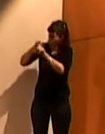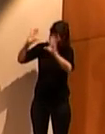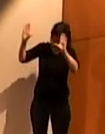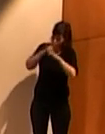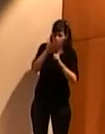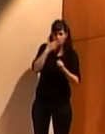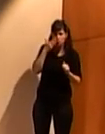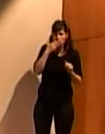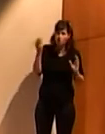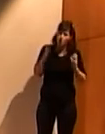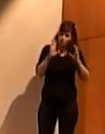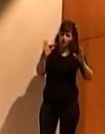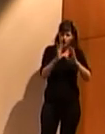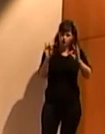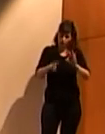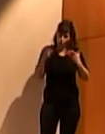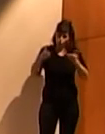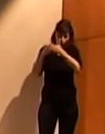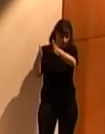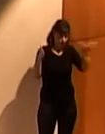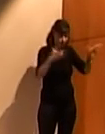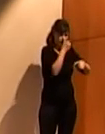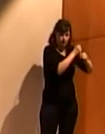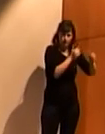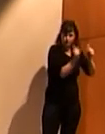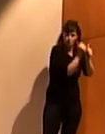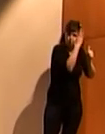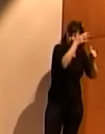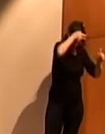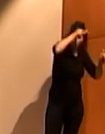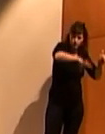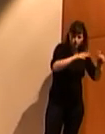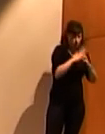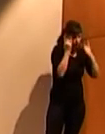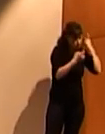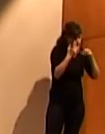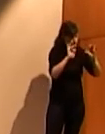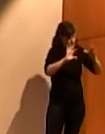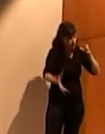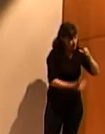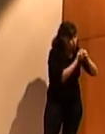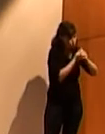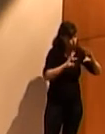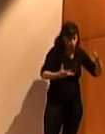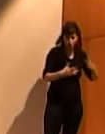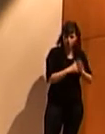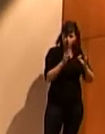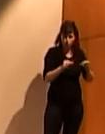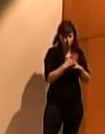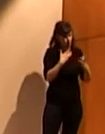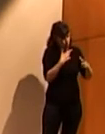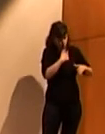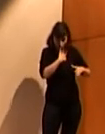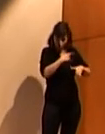on travaille avec d'autres concepteurs sur différentes questions de l'inclusion. Et on les accompagne justement à mettre en